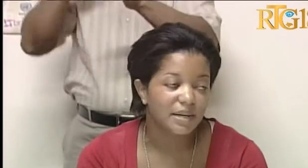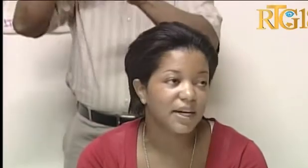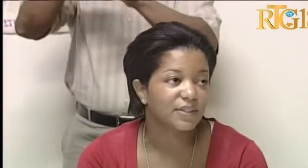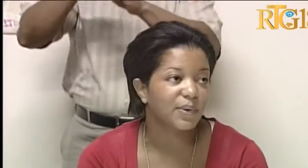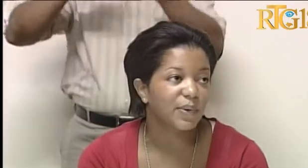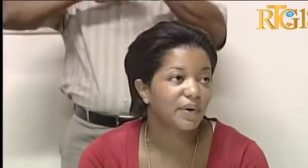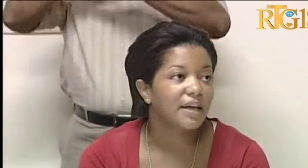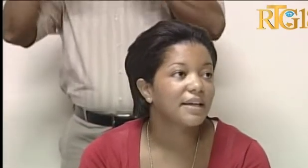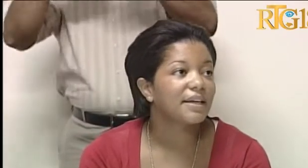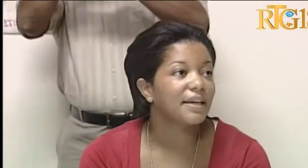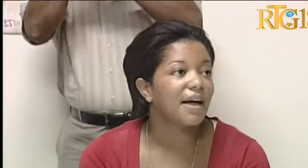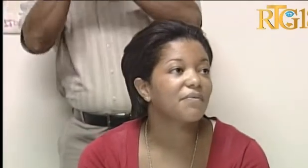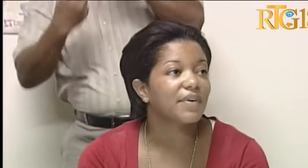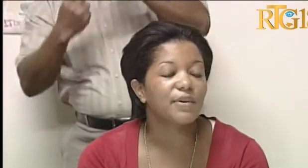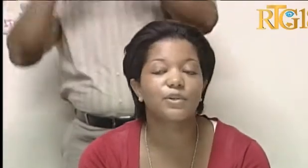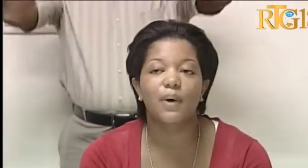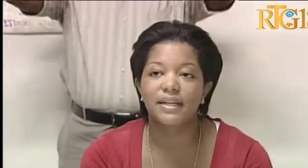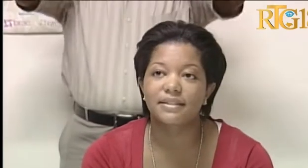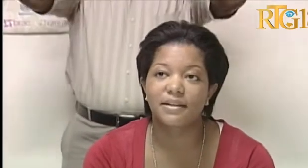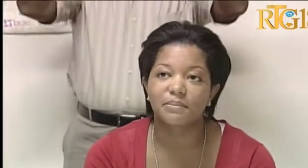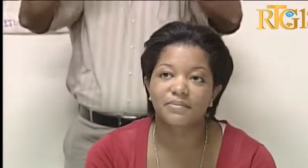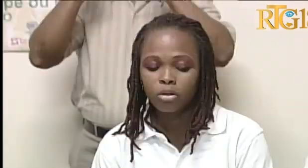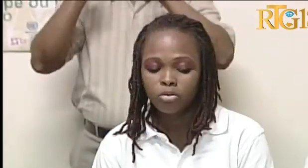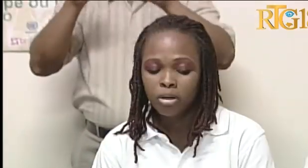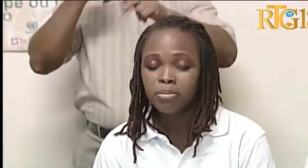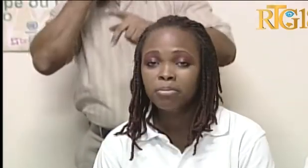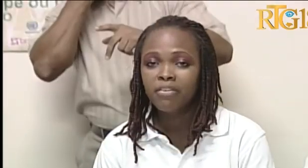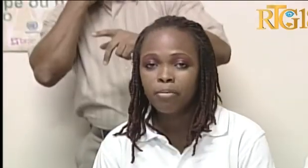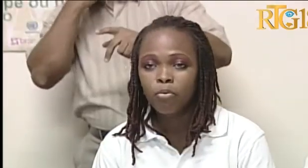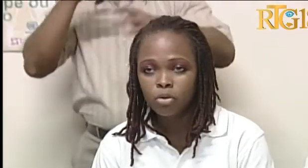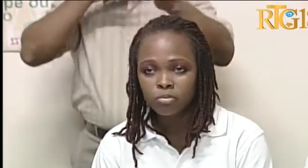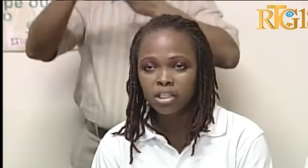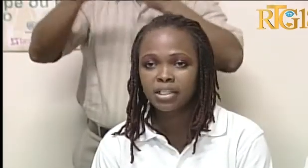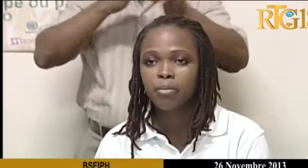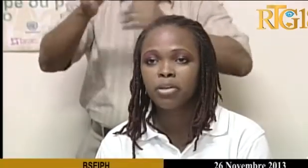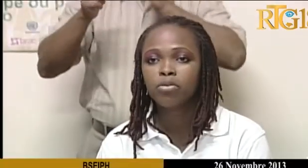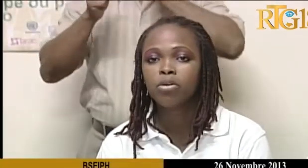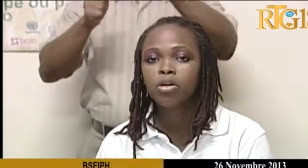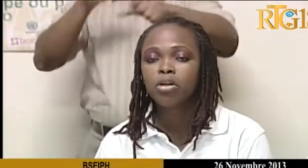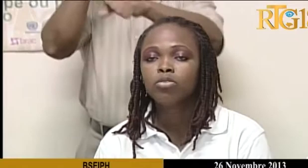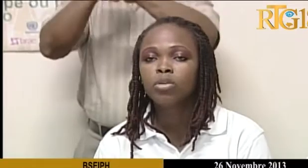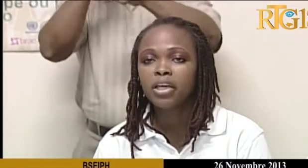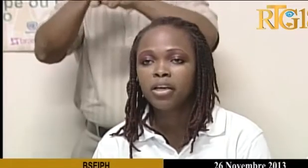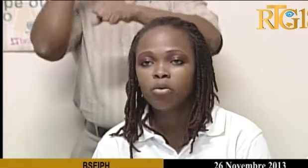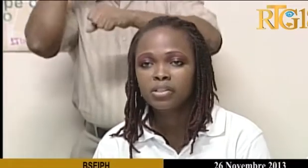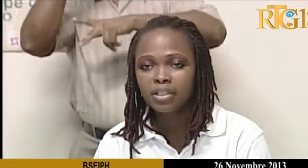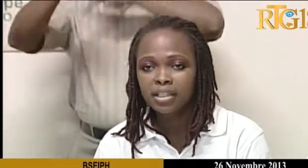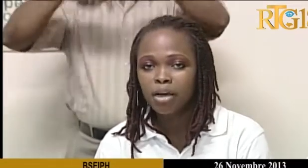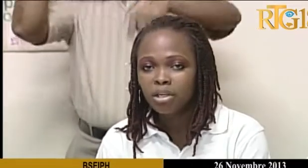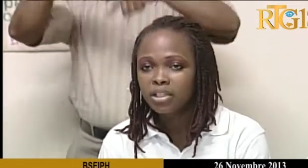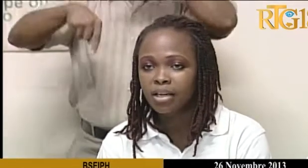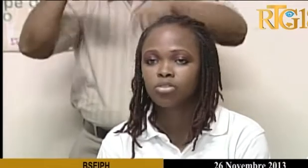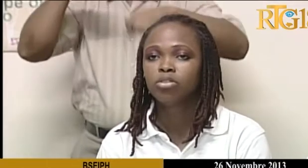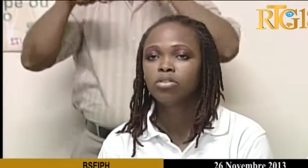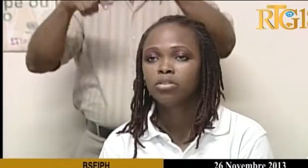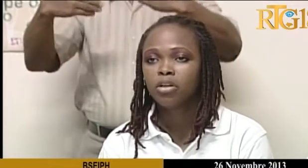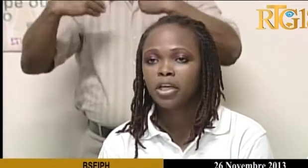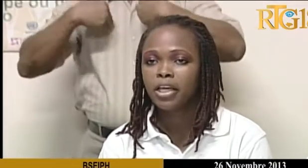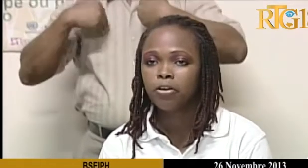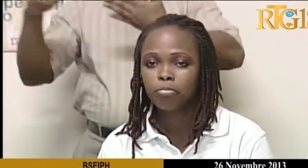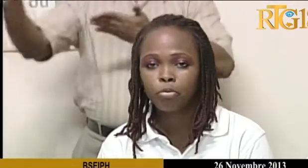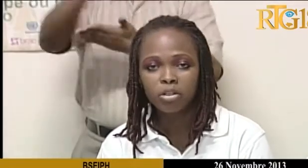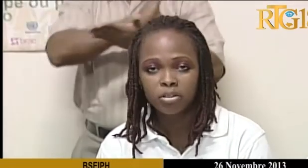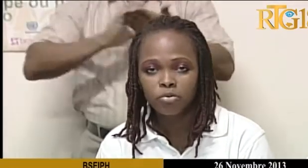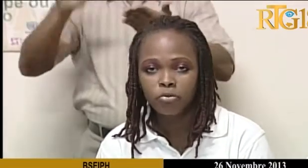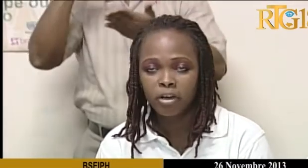deux célébrations yo qui a fait le 3 décembre. Nous même n'a travaillé pour cause mon handicapé yo. Nous gagne un centre réhabilitation